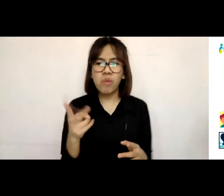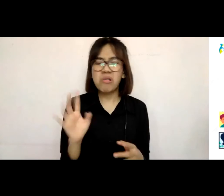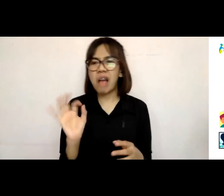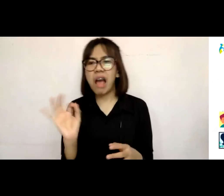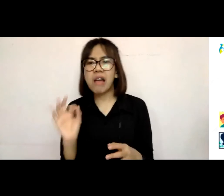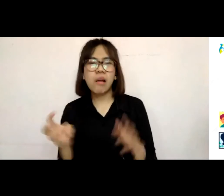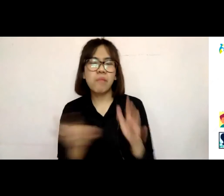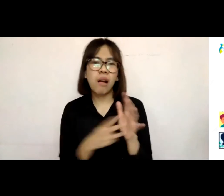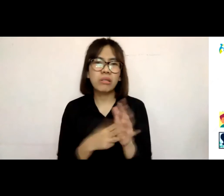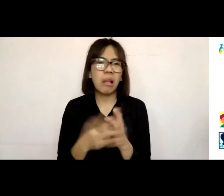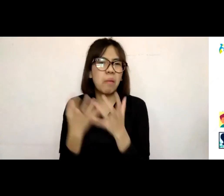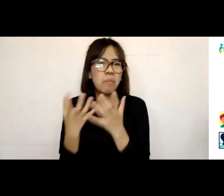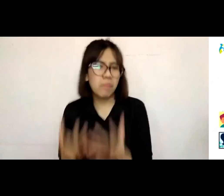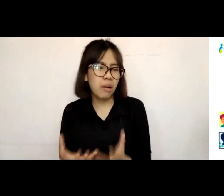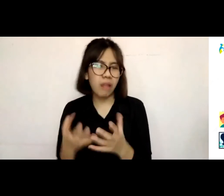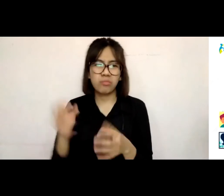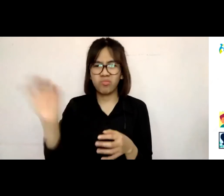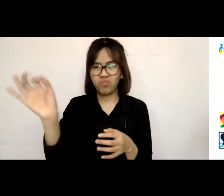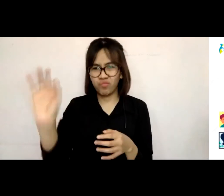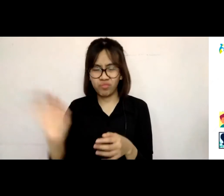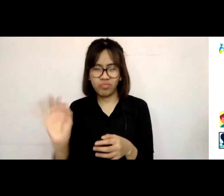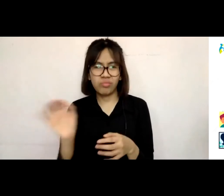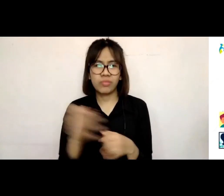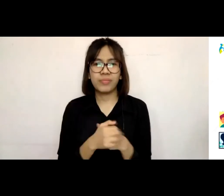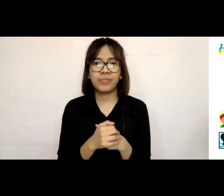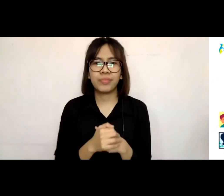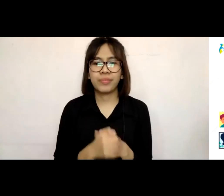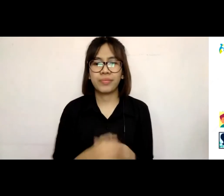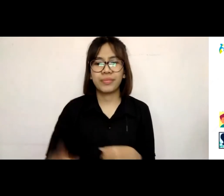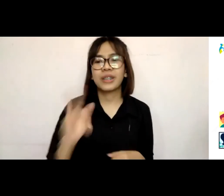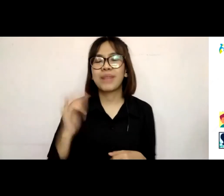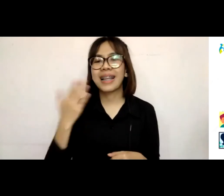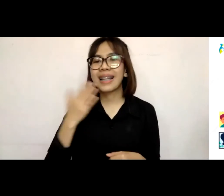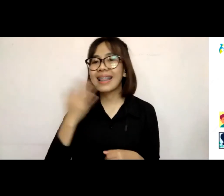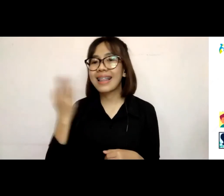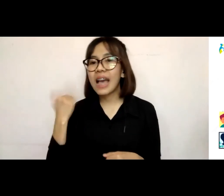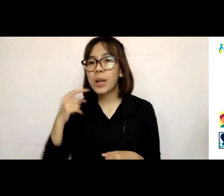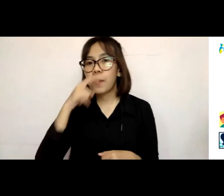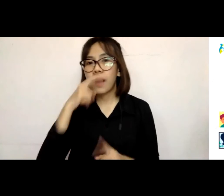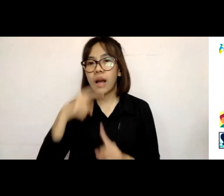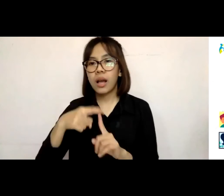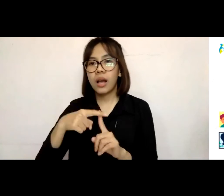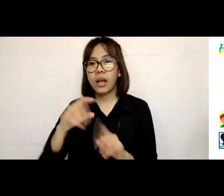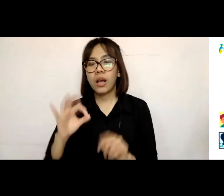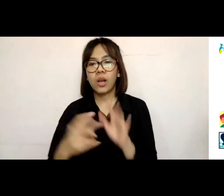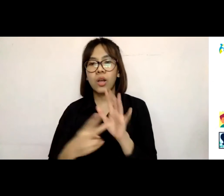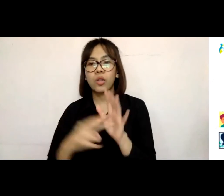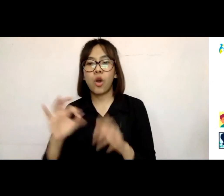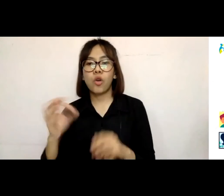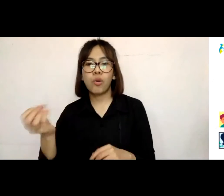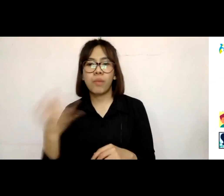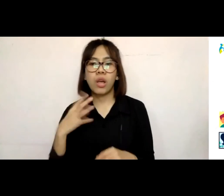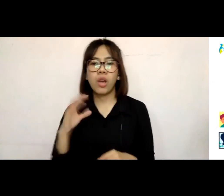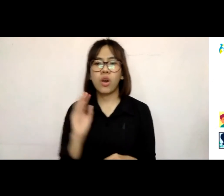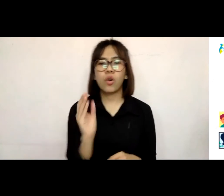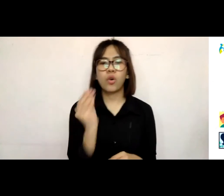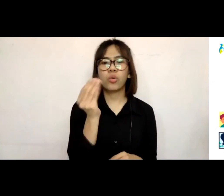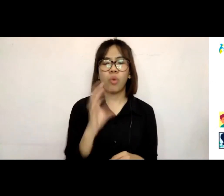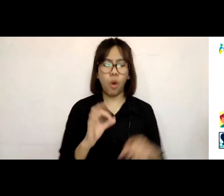Kang Bayu yang kami tahu ya hanya baru sekitar gitu ya, karena saya pun di distrik ini